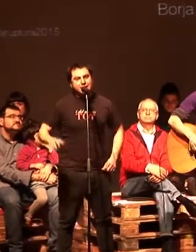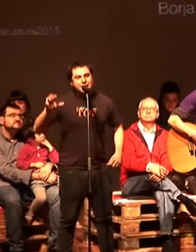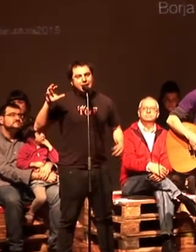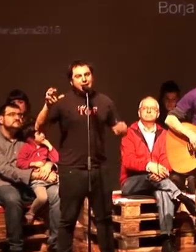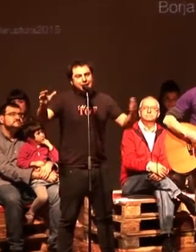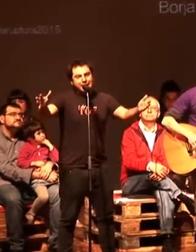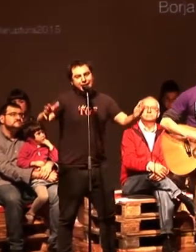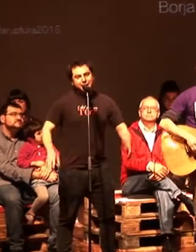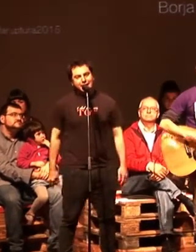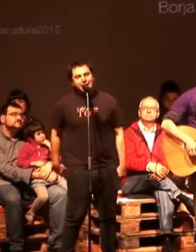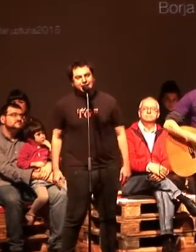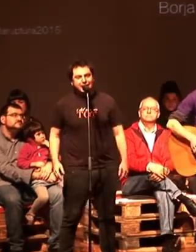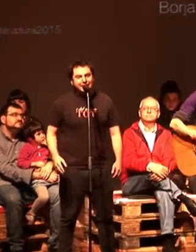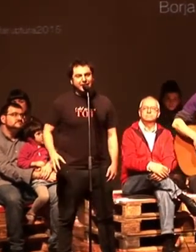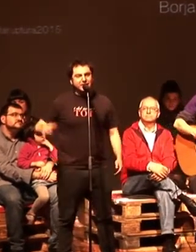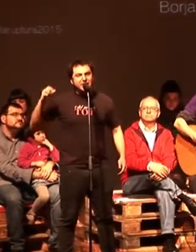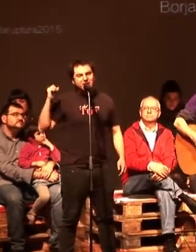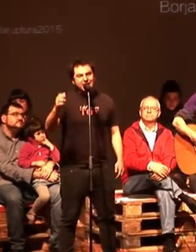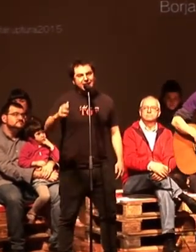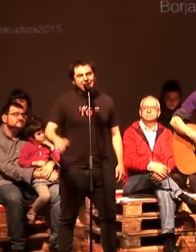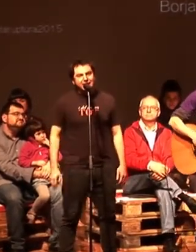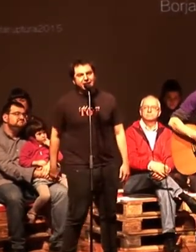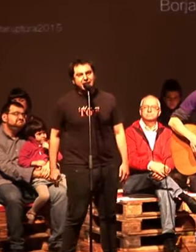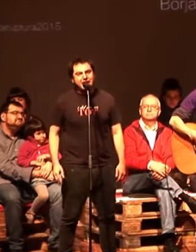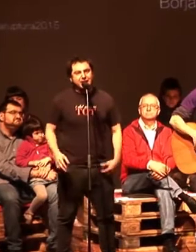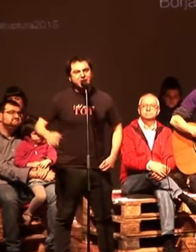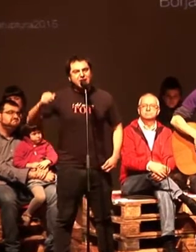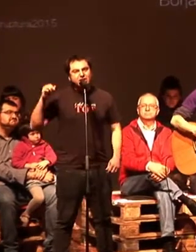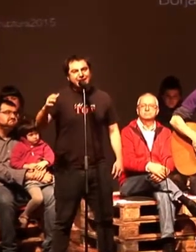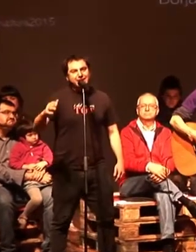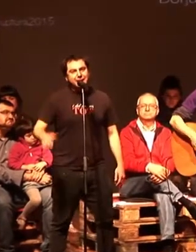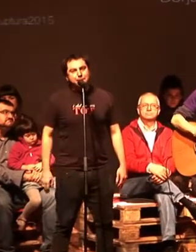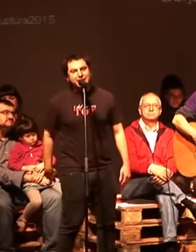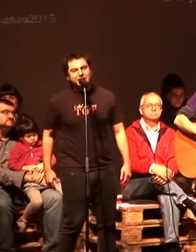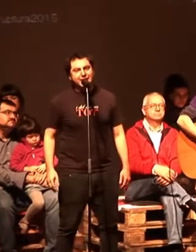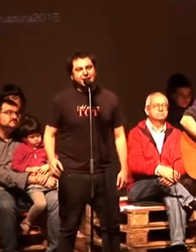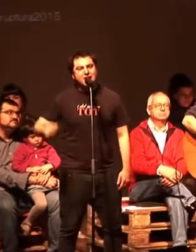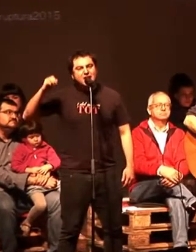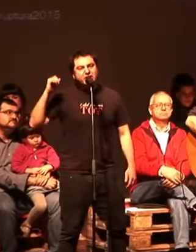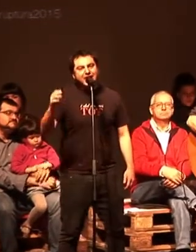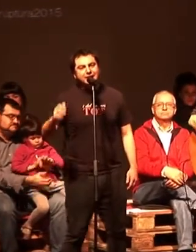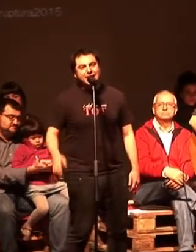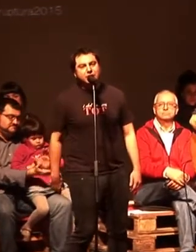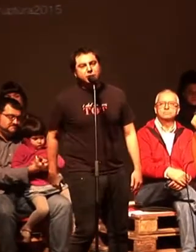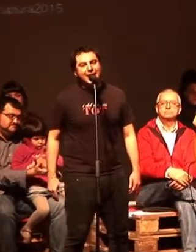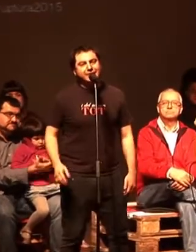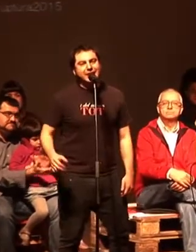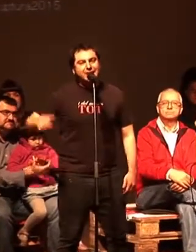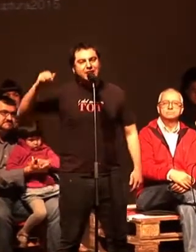gent, salvant les cases, tancant els CIEs, senten present,